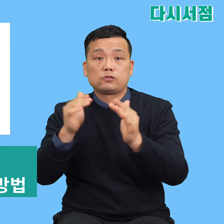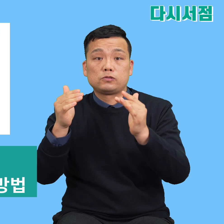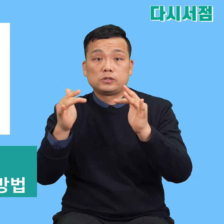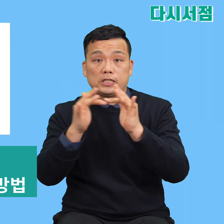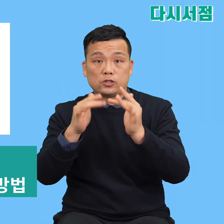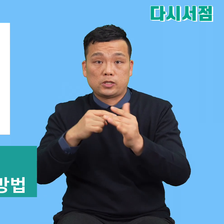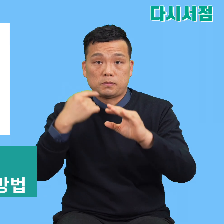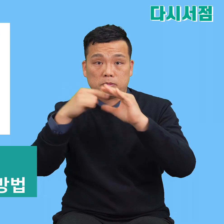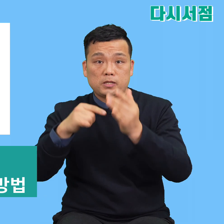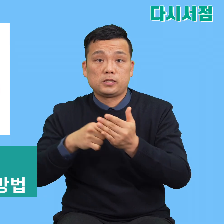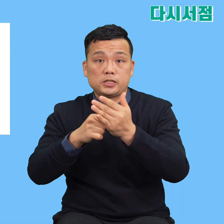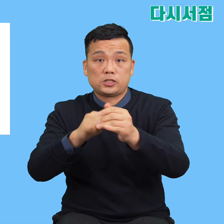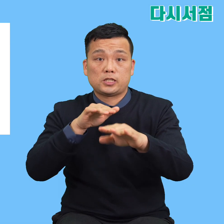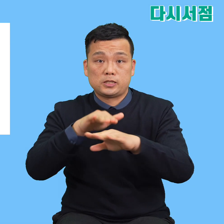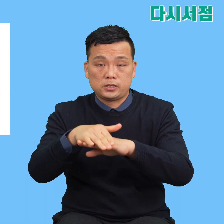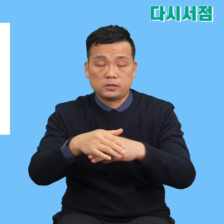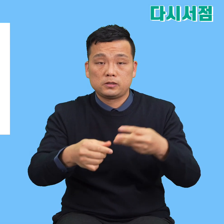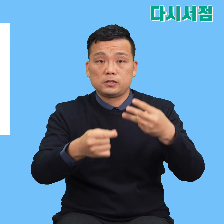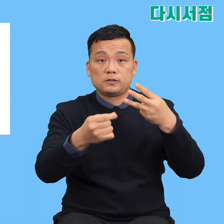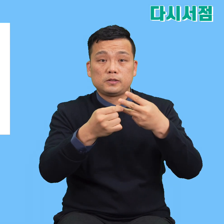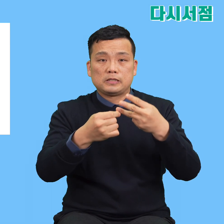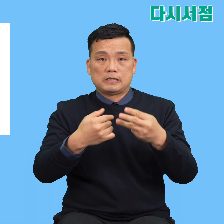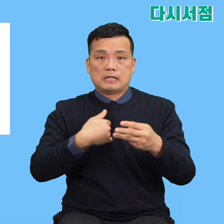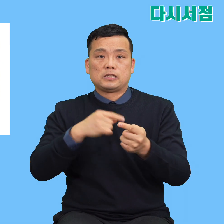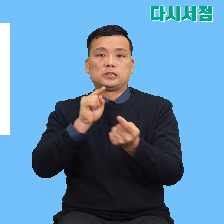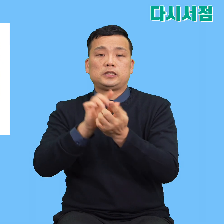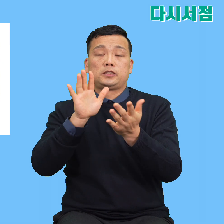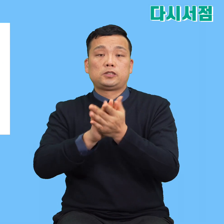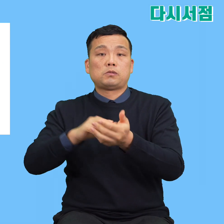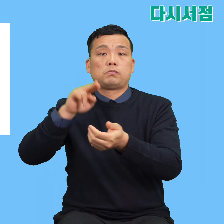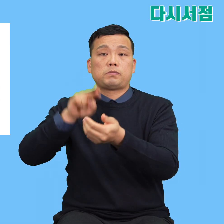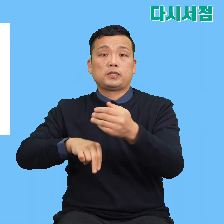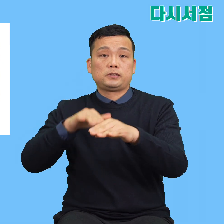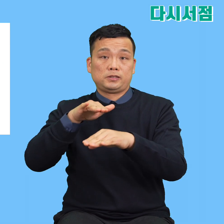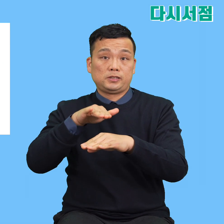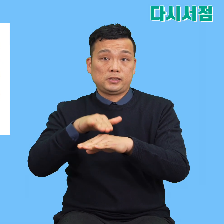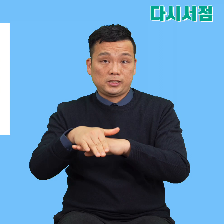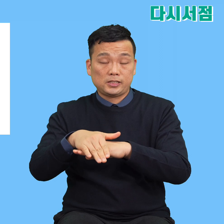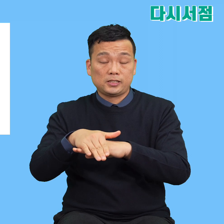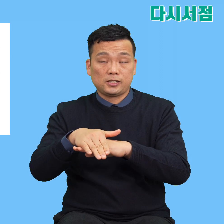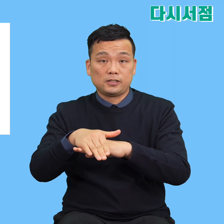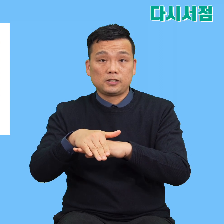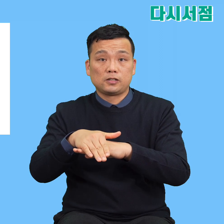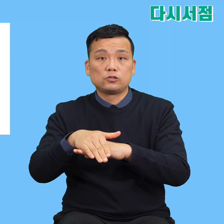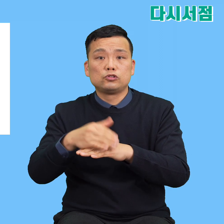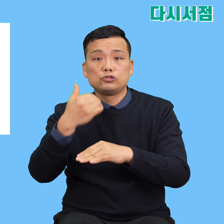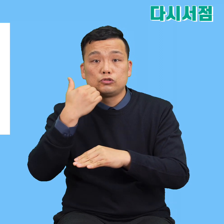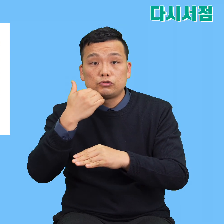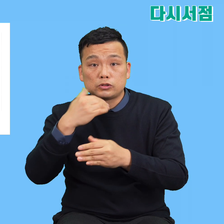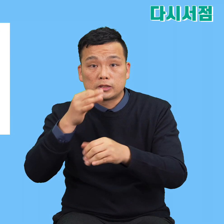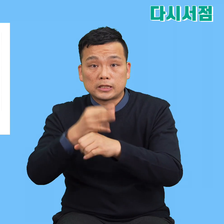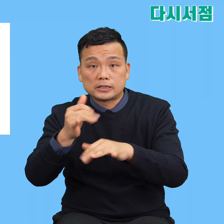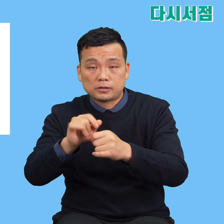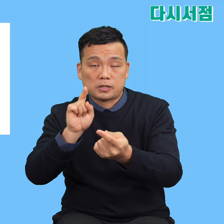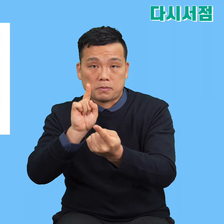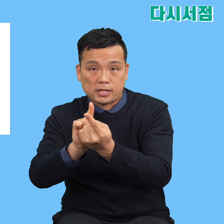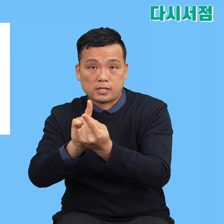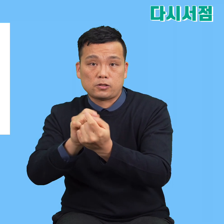방법, 다양한 북마켓에 참여해 직접 책을 판매하고 독자를 만나는 방법도